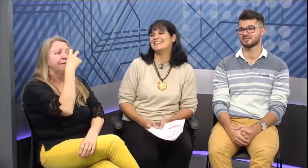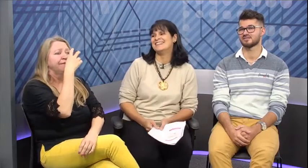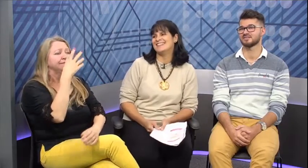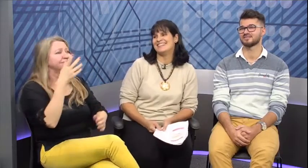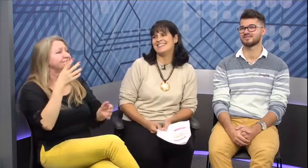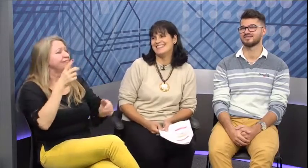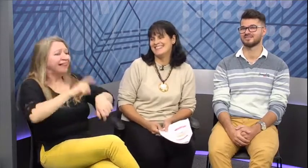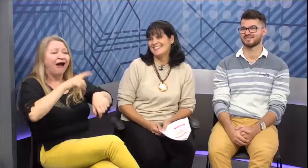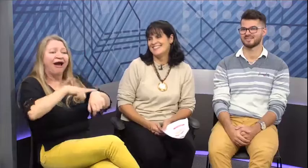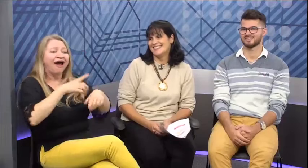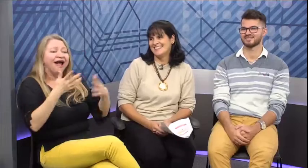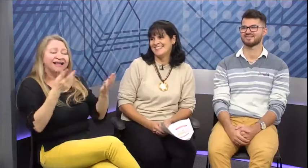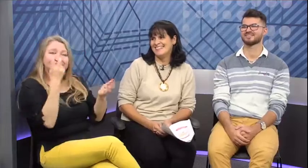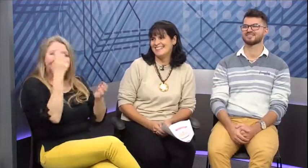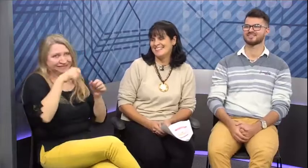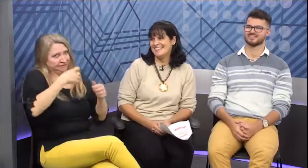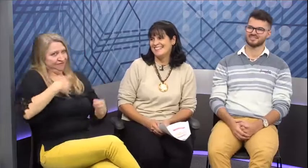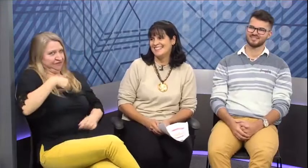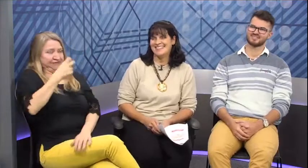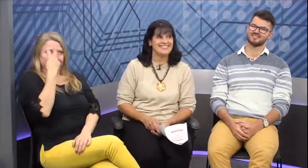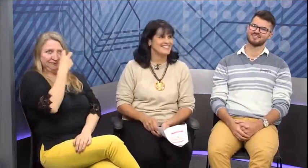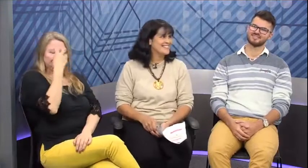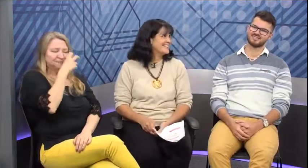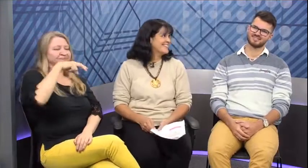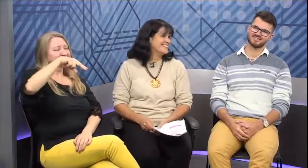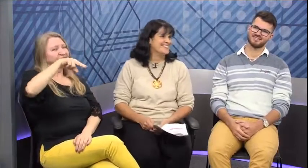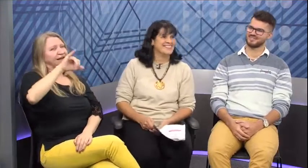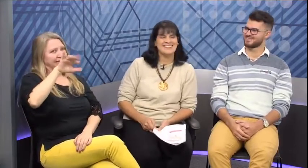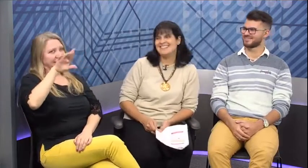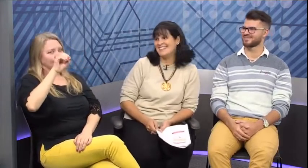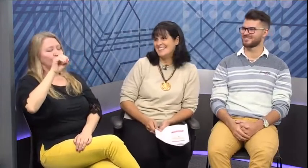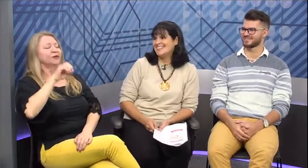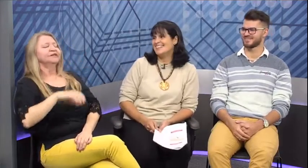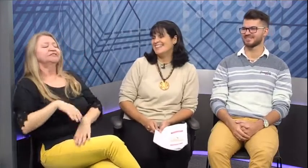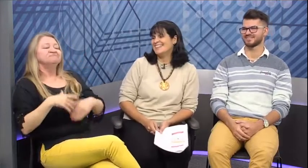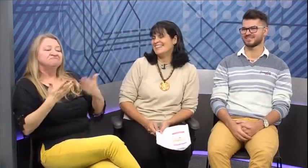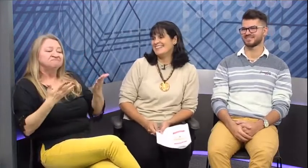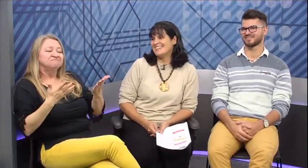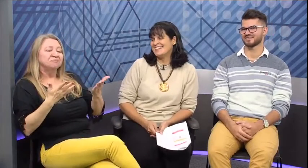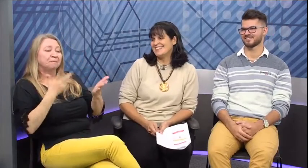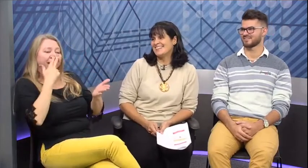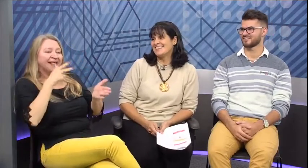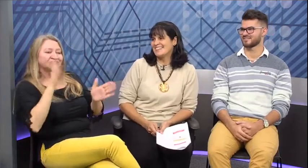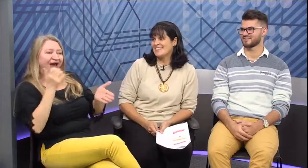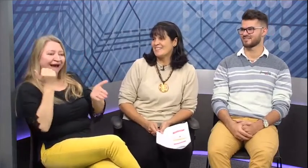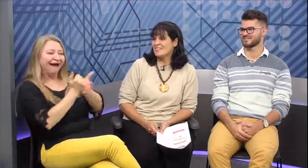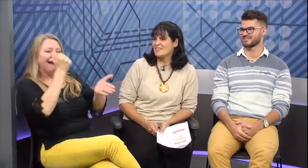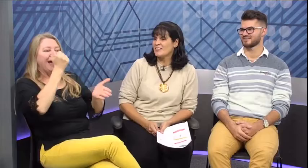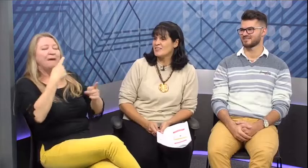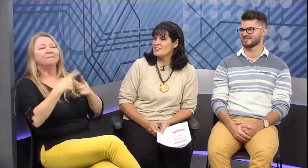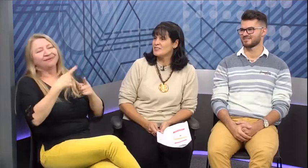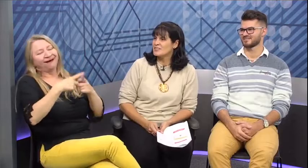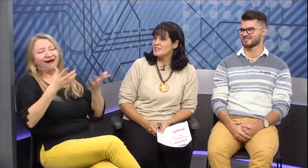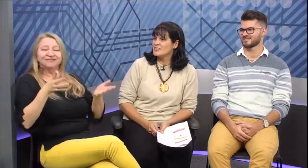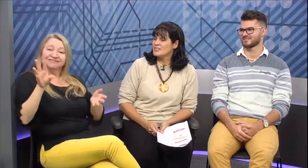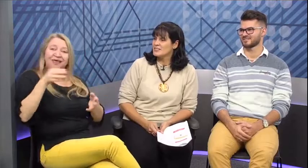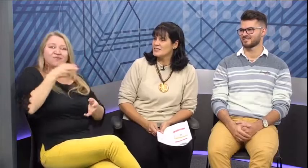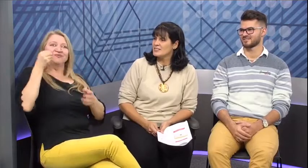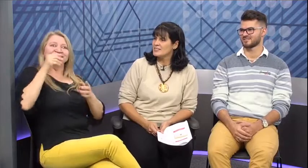deu um sinal para o meu filho. É ouvinte, mas ela mesma deu o sinal. O sinal dele é em nome do Leniro, e o sinal é como se fosse a marca, né, por causa